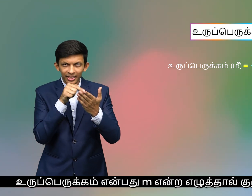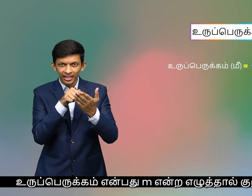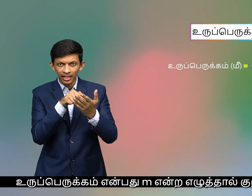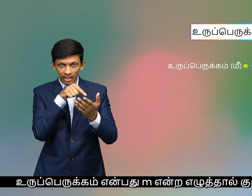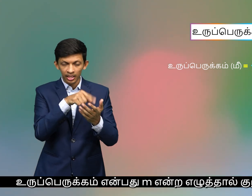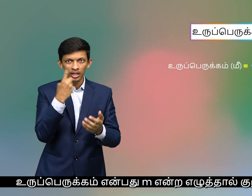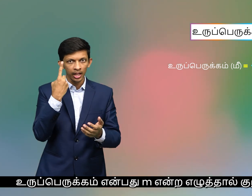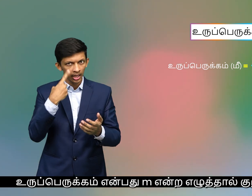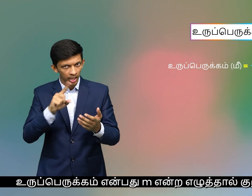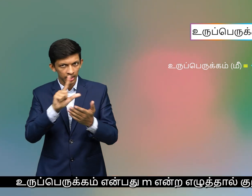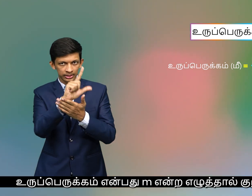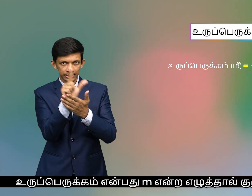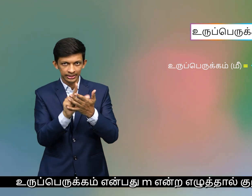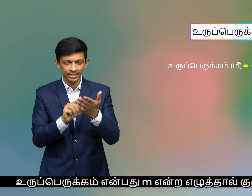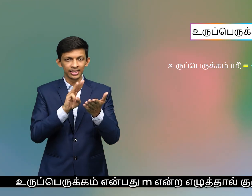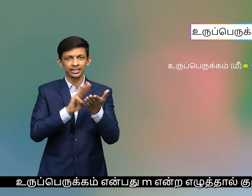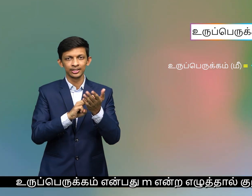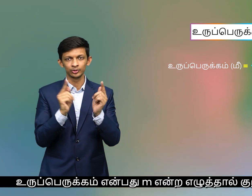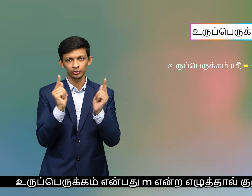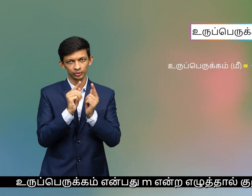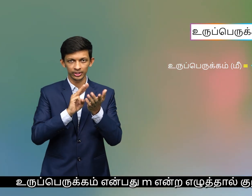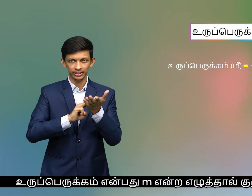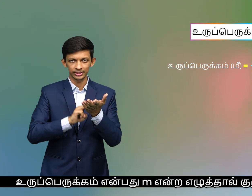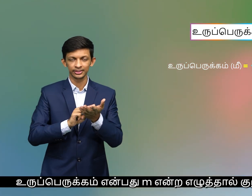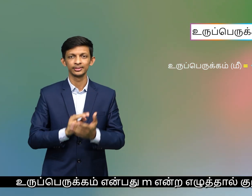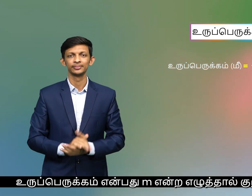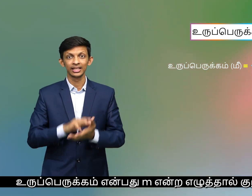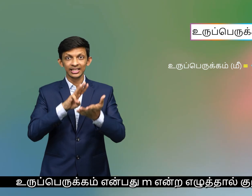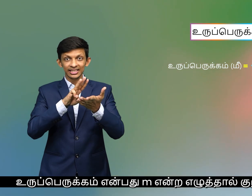உருப்பெருக்கம் என்பது m என்ற எழுத்தால் குறிக்கப்படுகிறது.